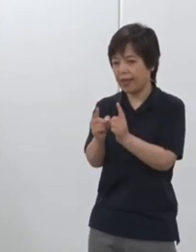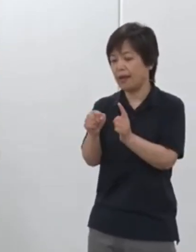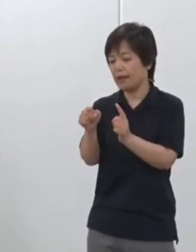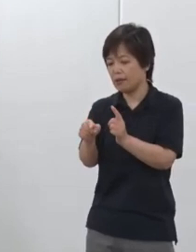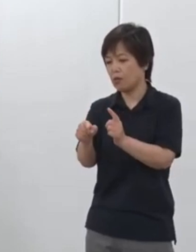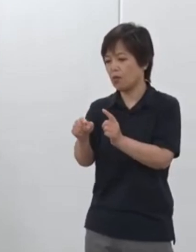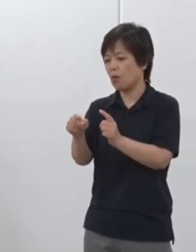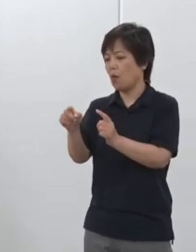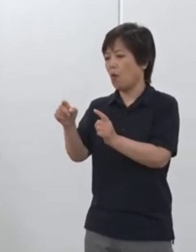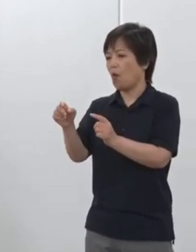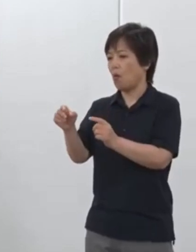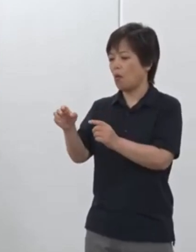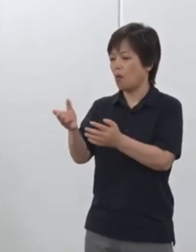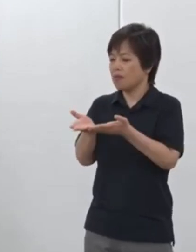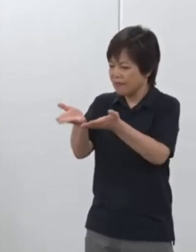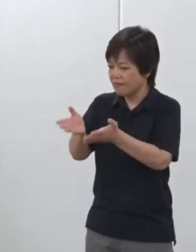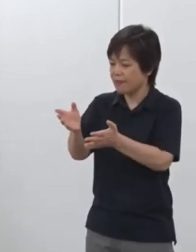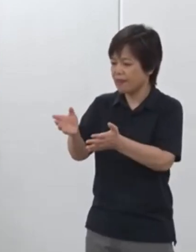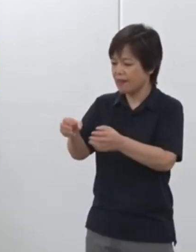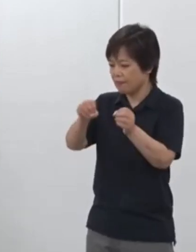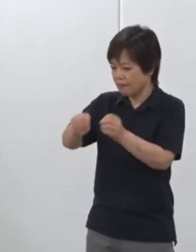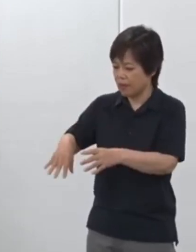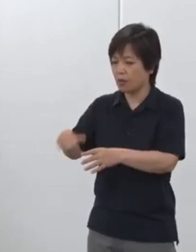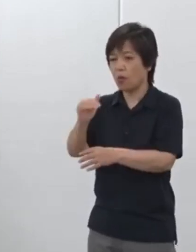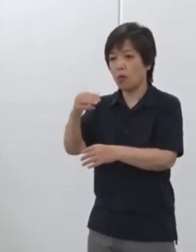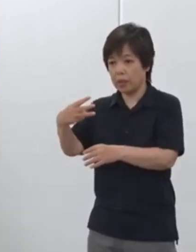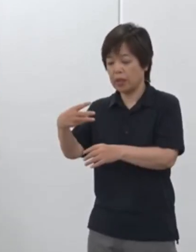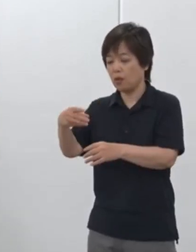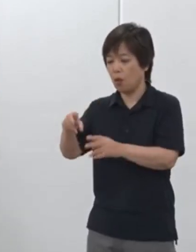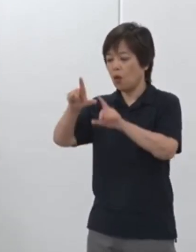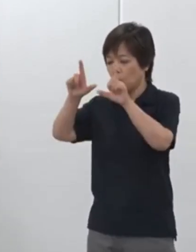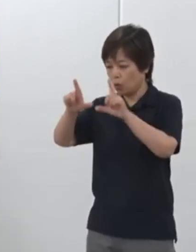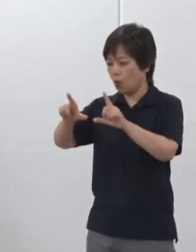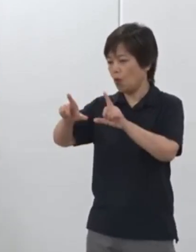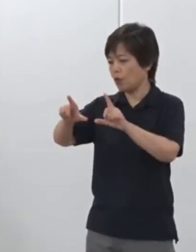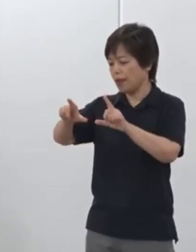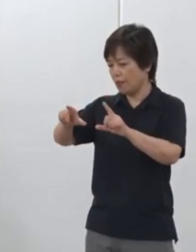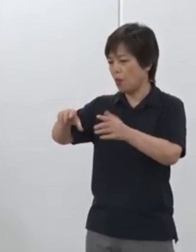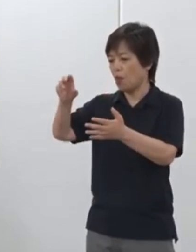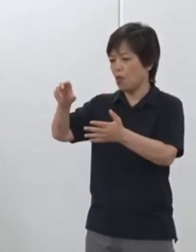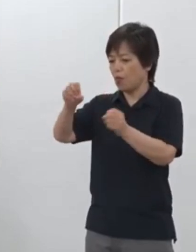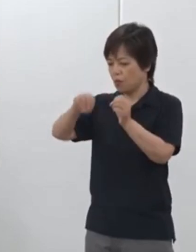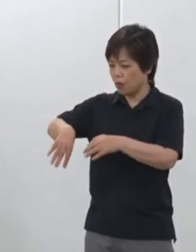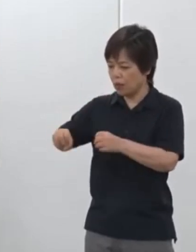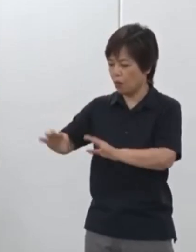審査で出た廃棄物ごみを東京でも処理を受け入れますよという